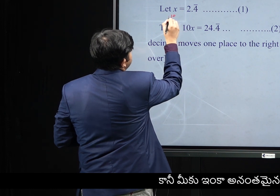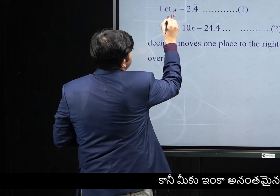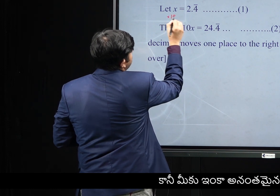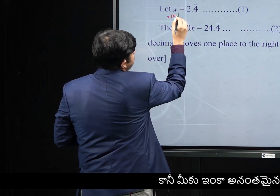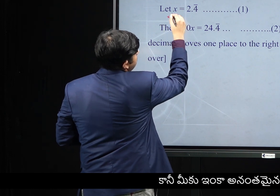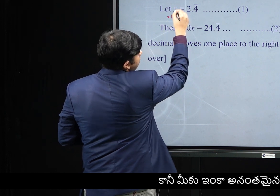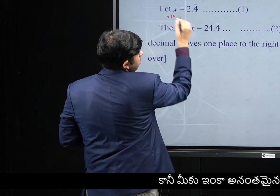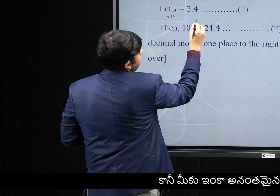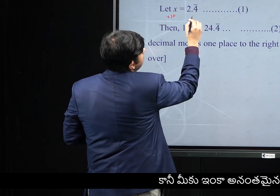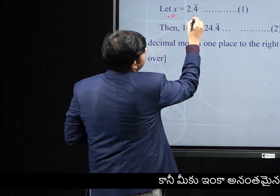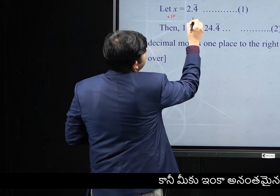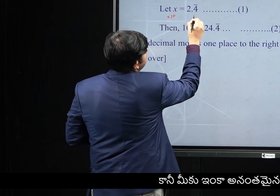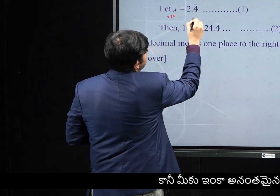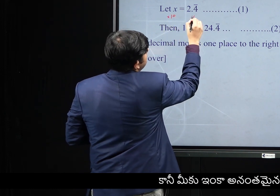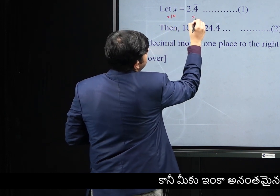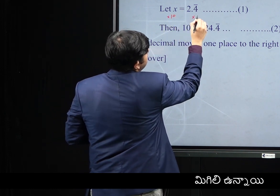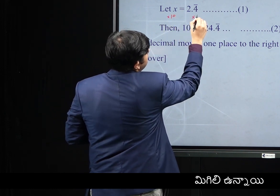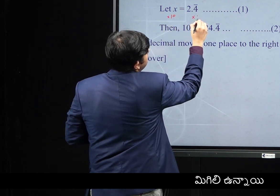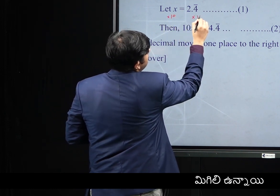కానీ మీకు ఇంకా అనంతమైన 4లు మిగిలి ఉన్నాయి.